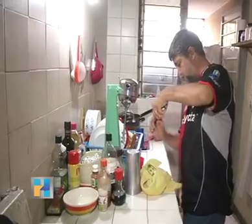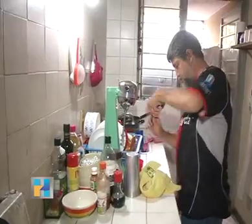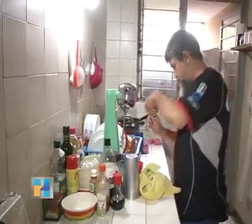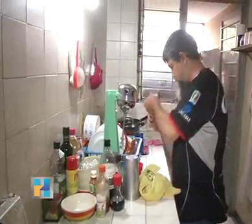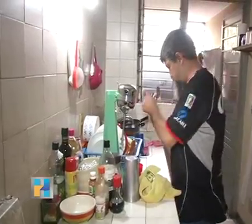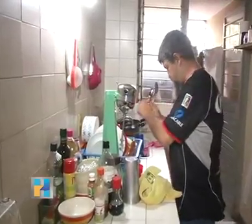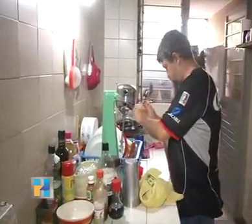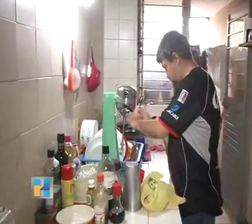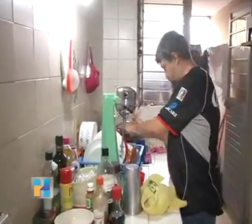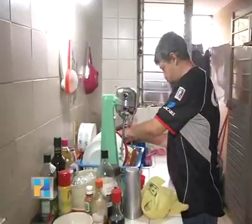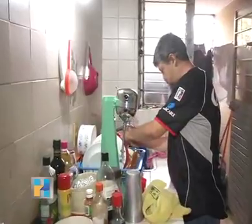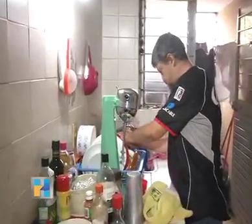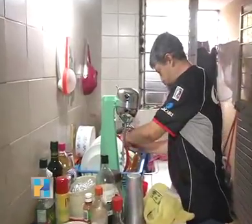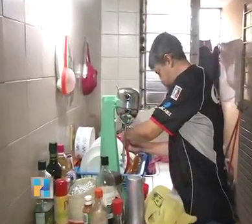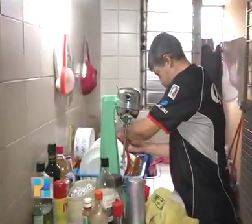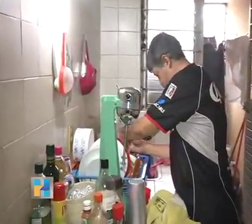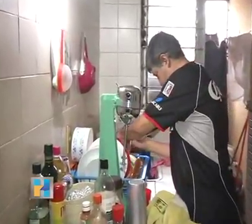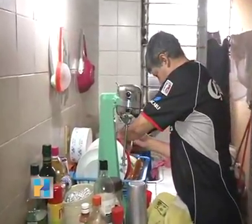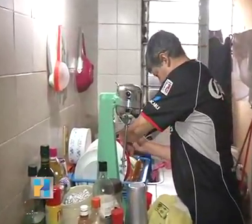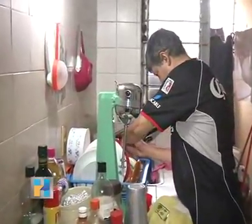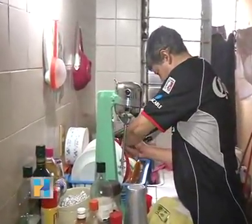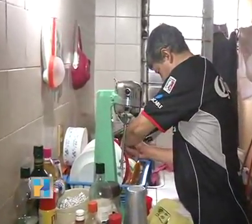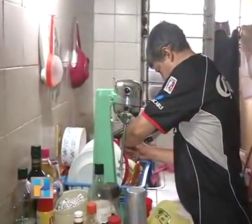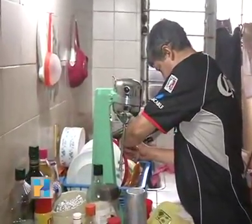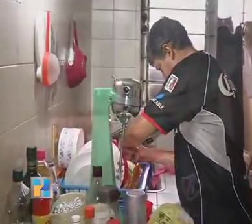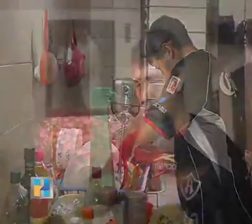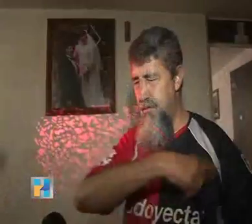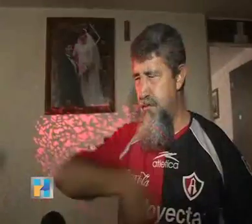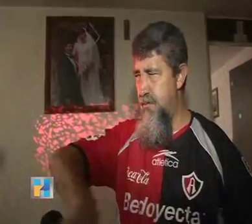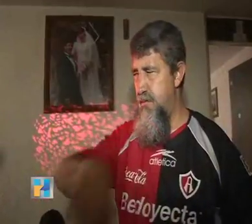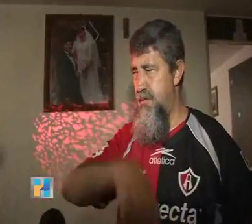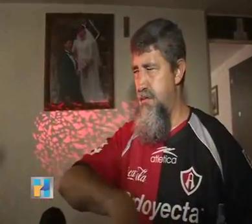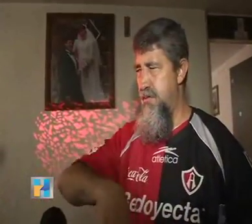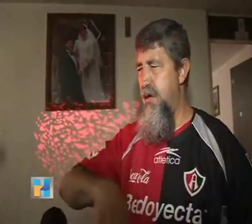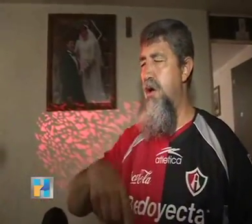trabajo de casa le toca en parte a Pepe. Trabaja aquí en la casa,